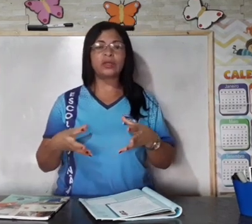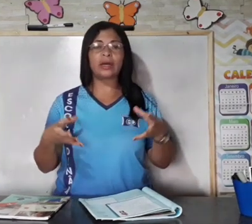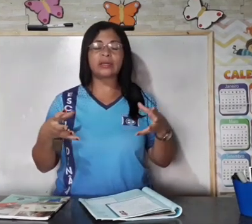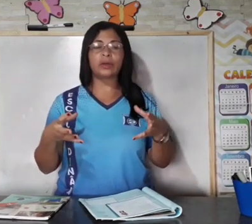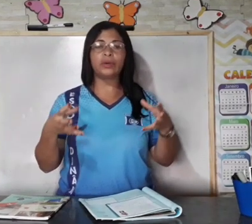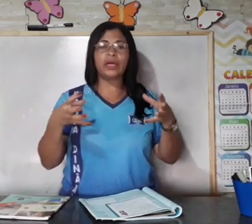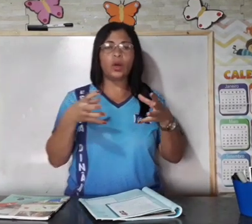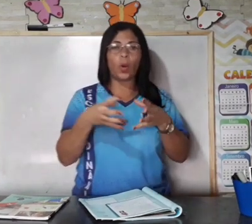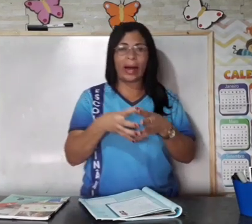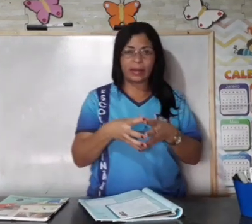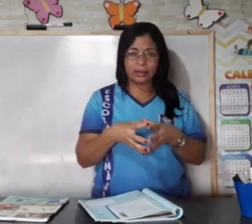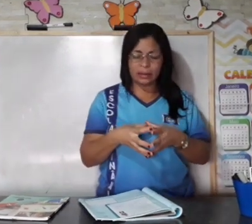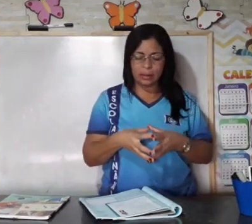que elas são iguais, ok?